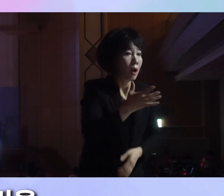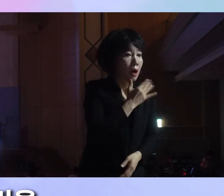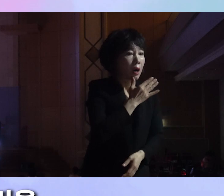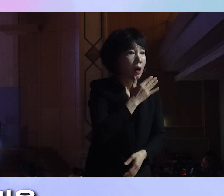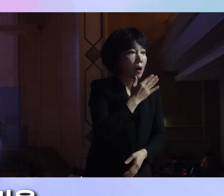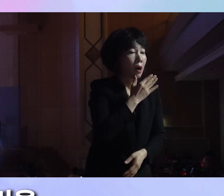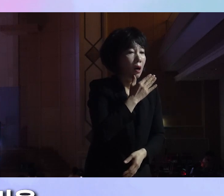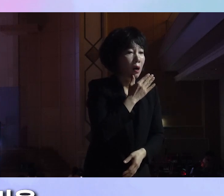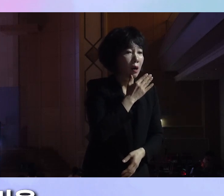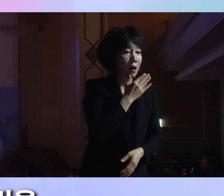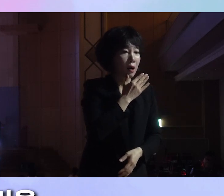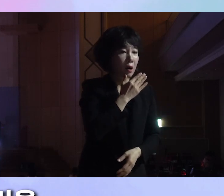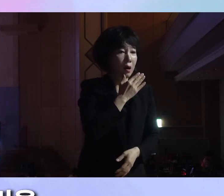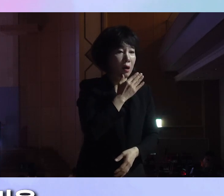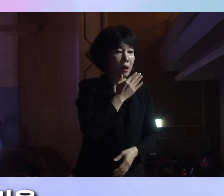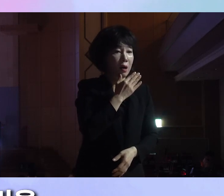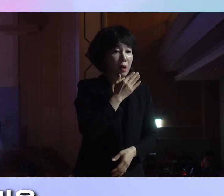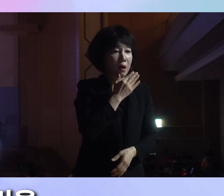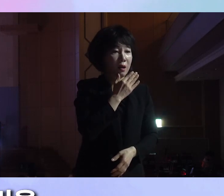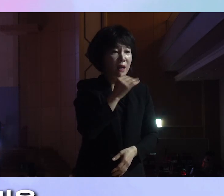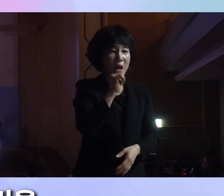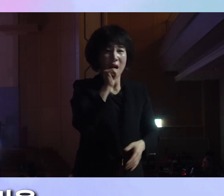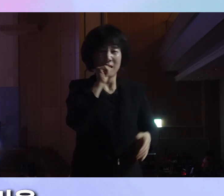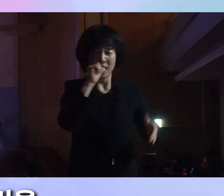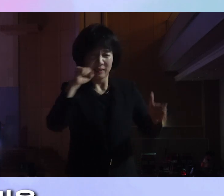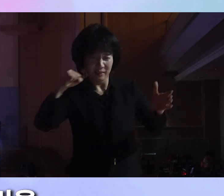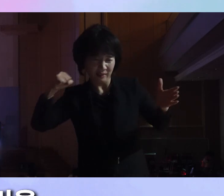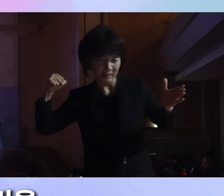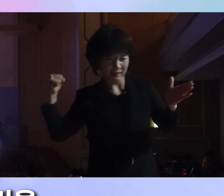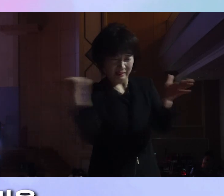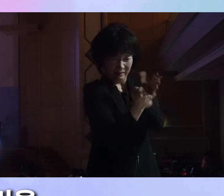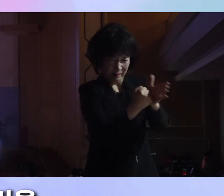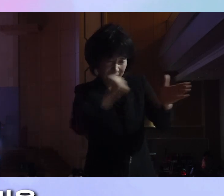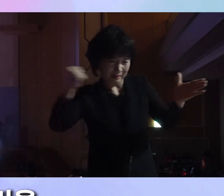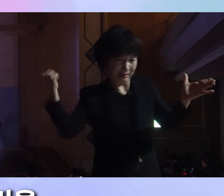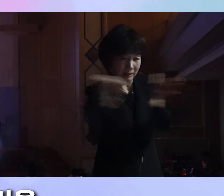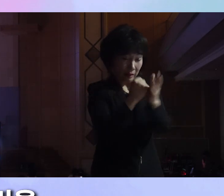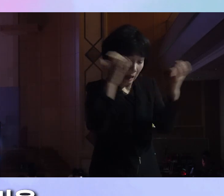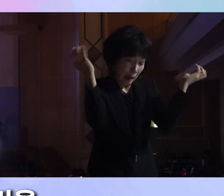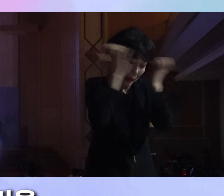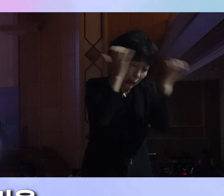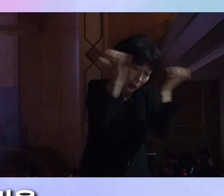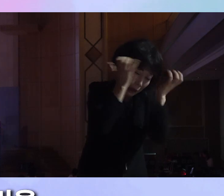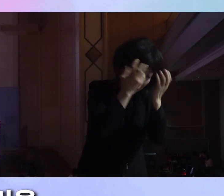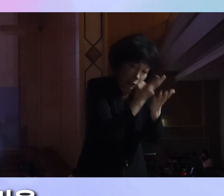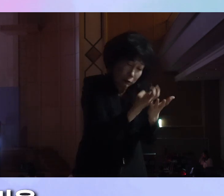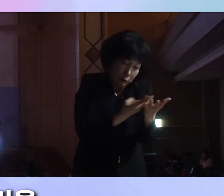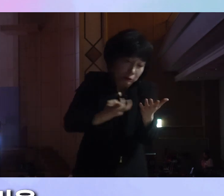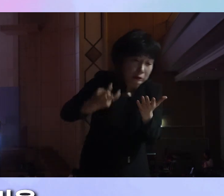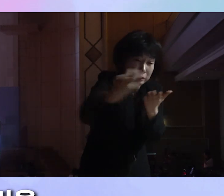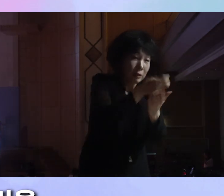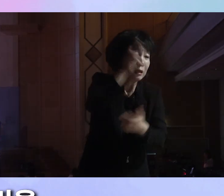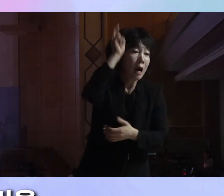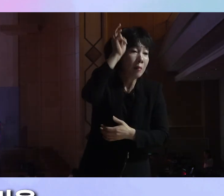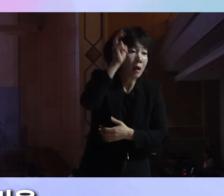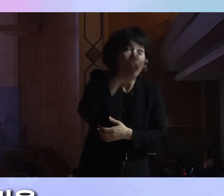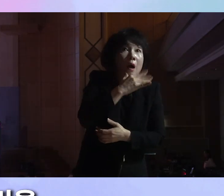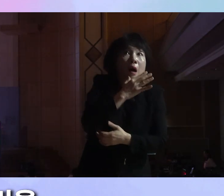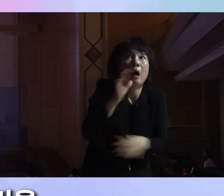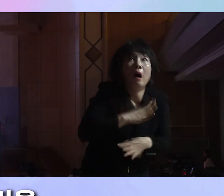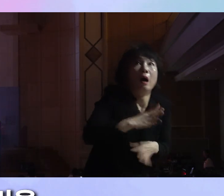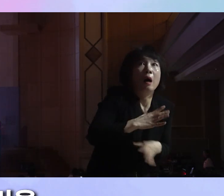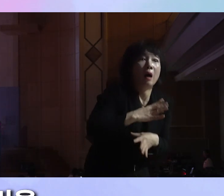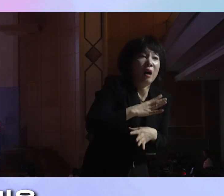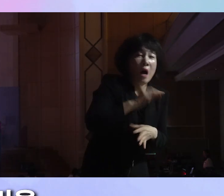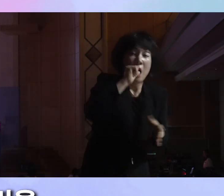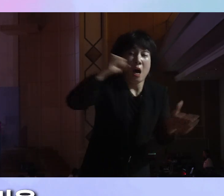그대로 매달린 채 뼈가 깎이고 무게 때문에 고통은 계속되지. 그리고 남은 시간 편하게 숨 한 번 못 쉬어보고